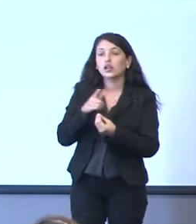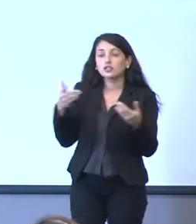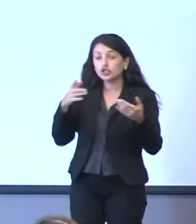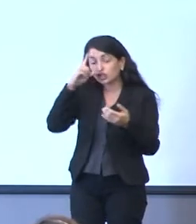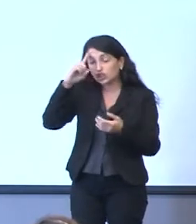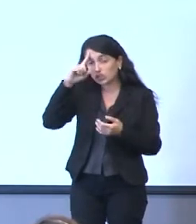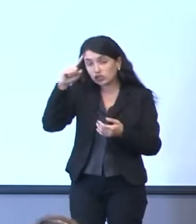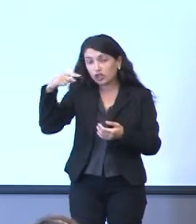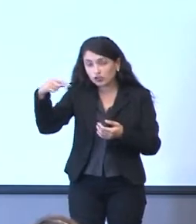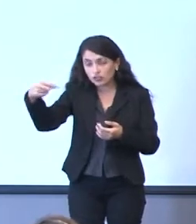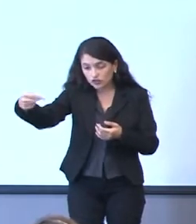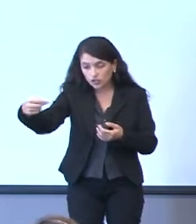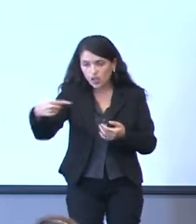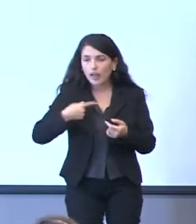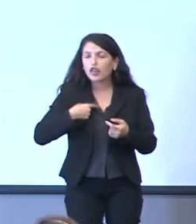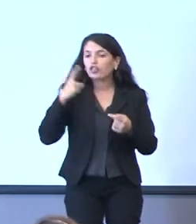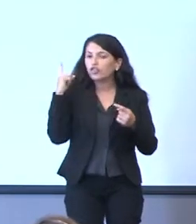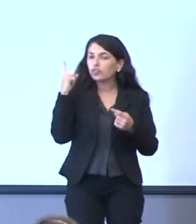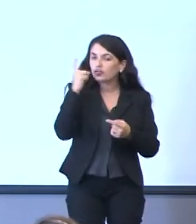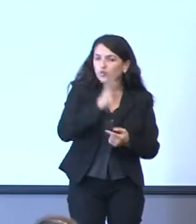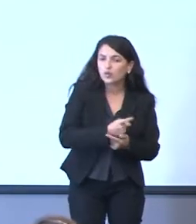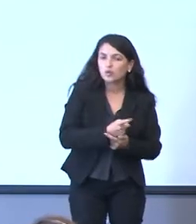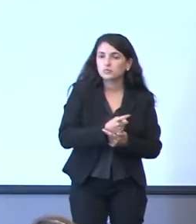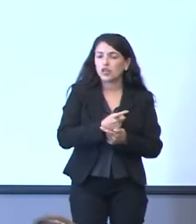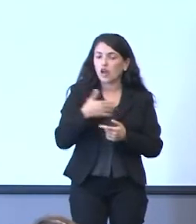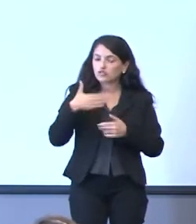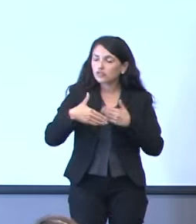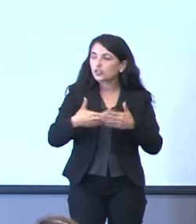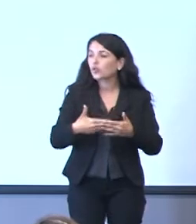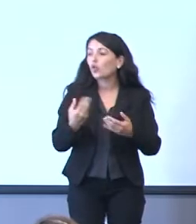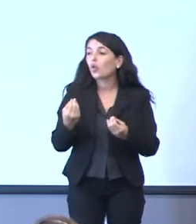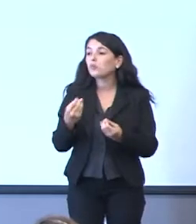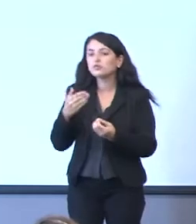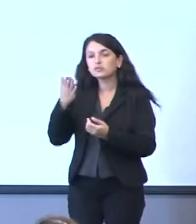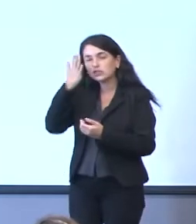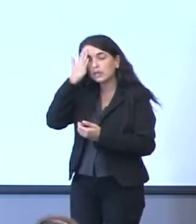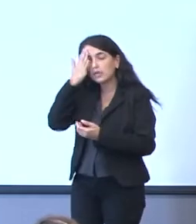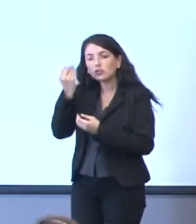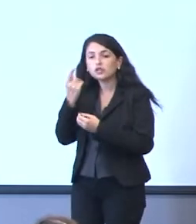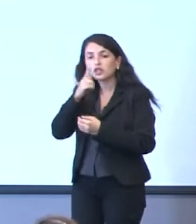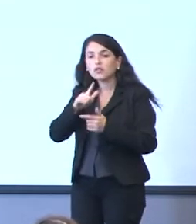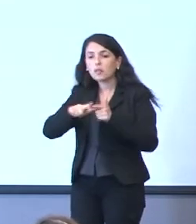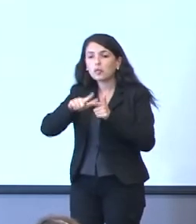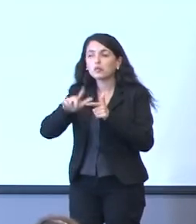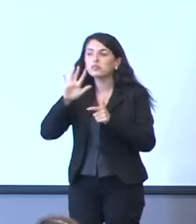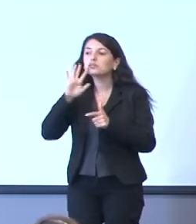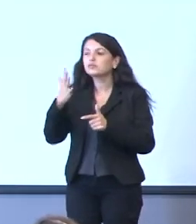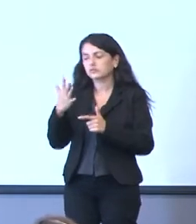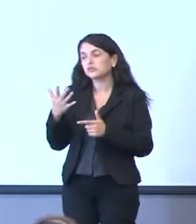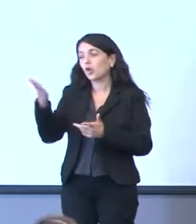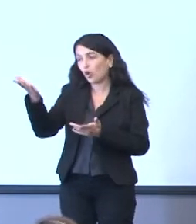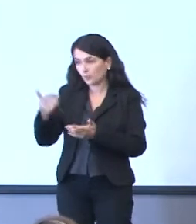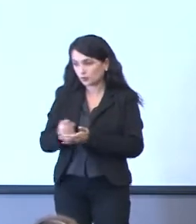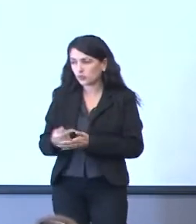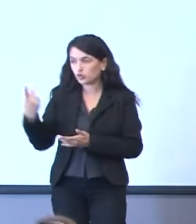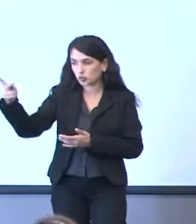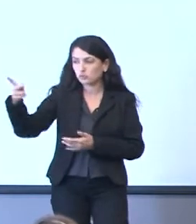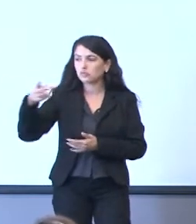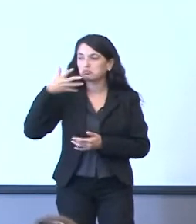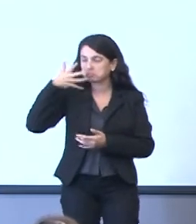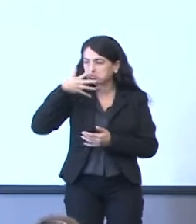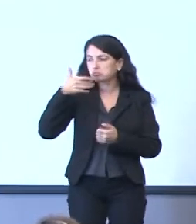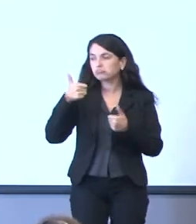dia a dia. Eu queria ouvir um pouco vocês sobre isso. Olha, Sheila, muito legítima a sua